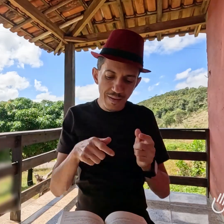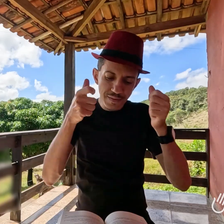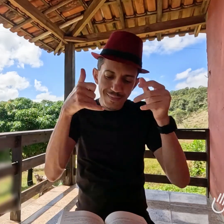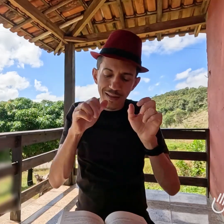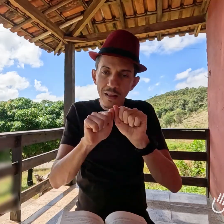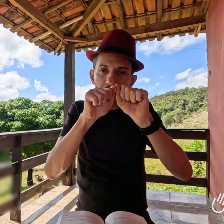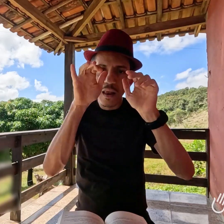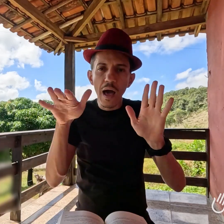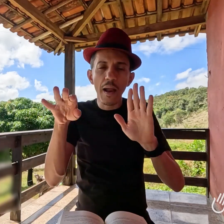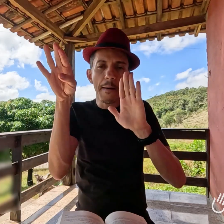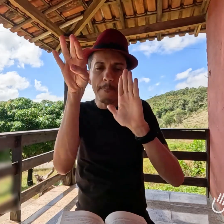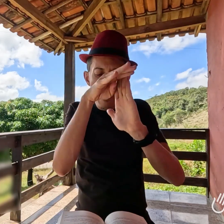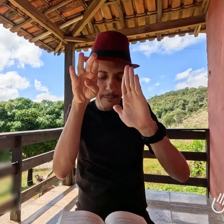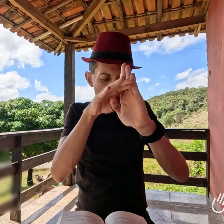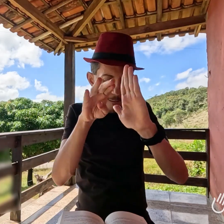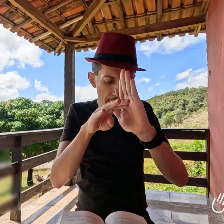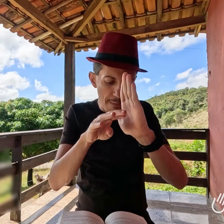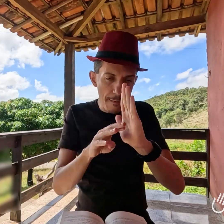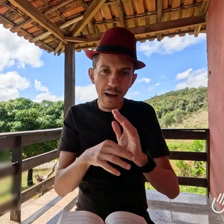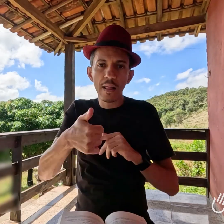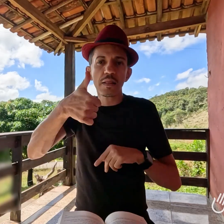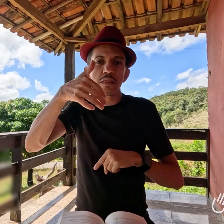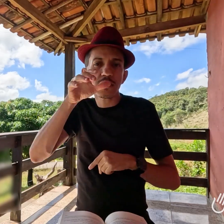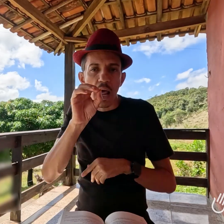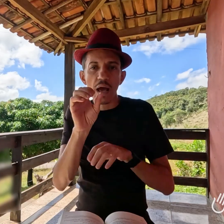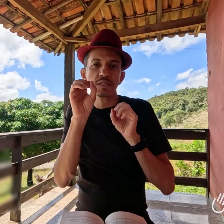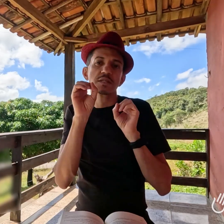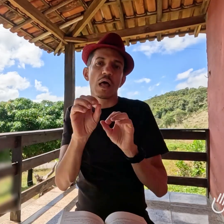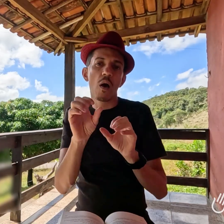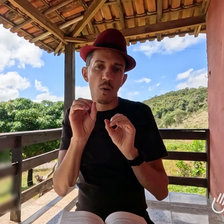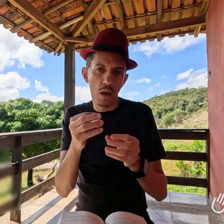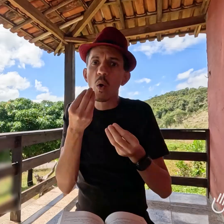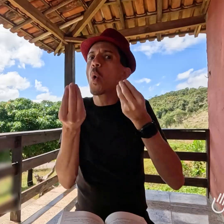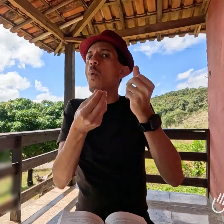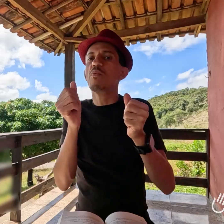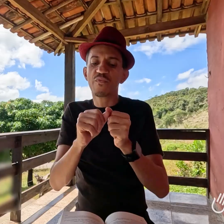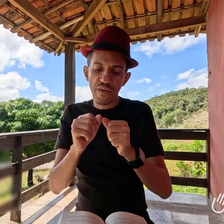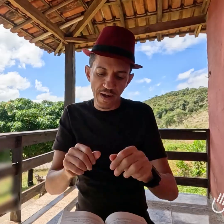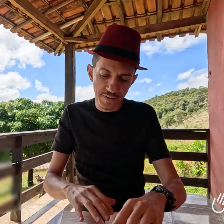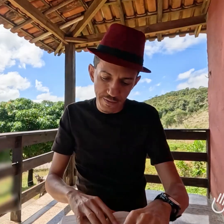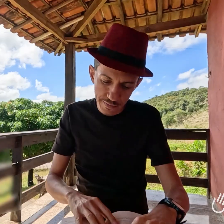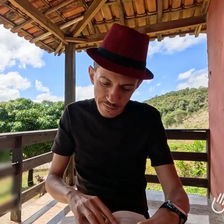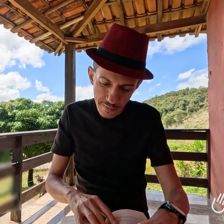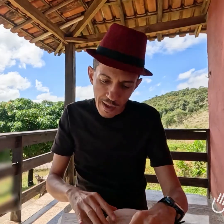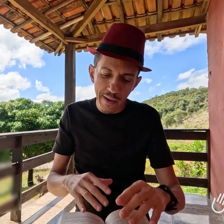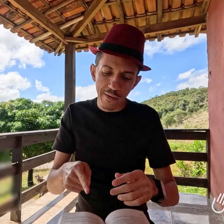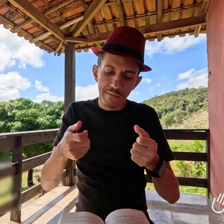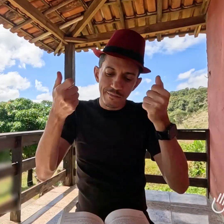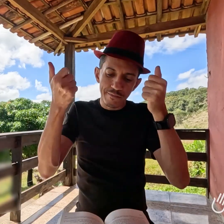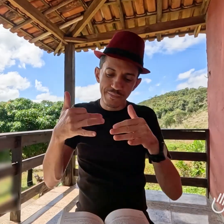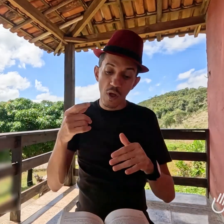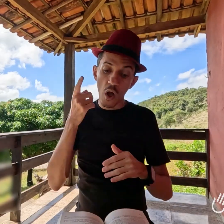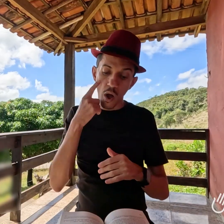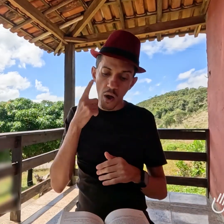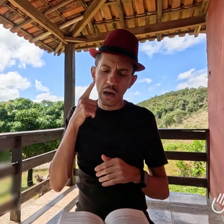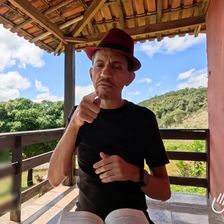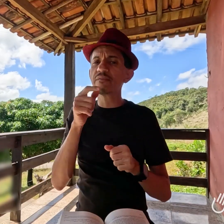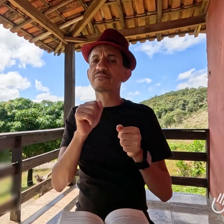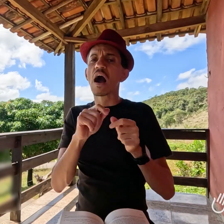de sincronização. Você vai entender o passo a passo, em 10 aulas, de como que você vai aplicar